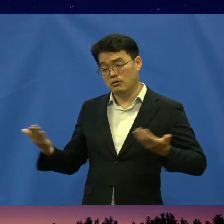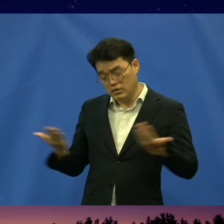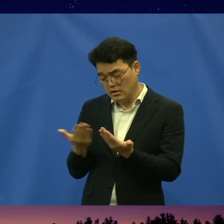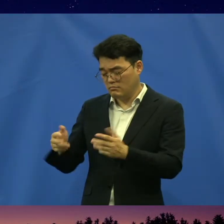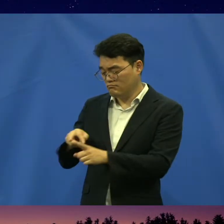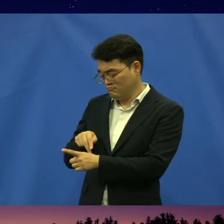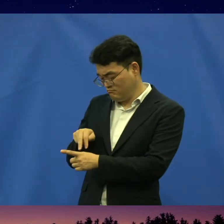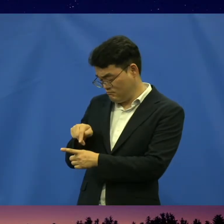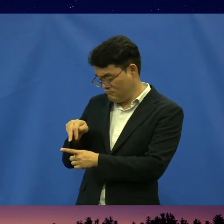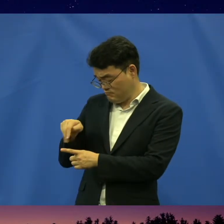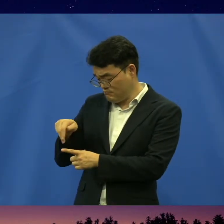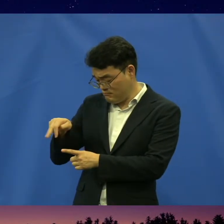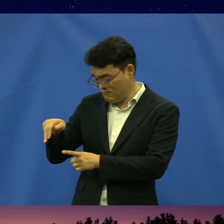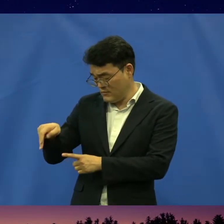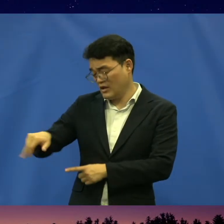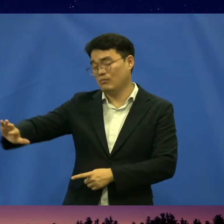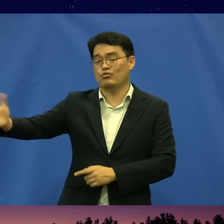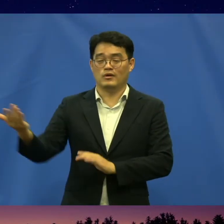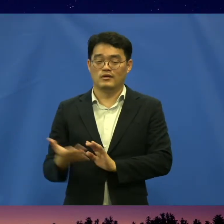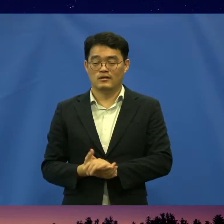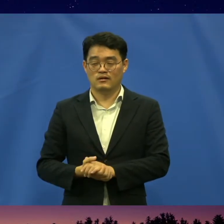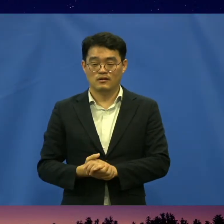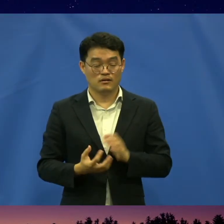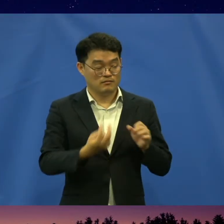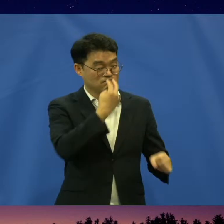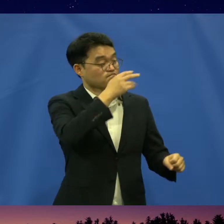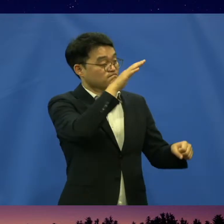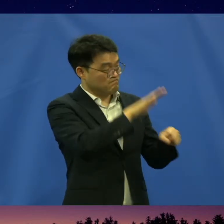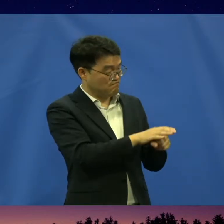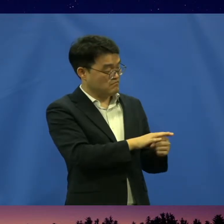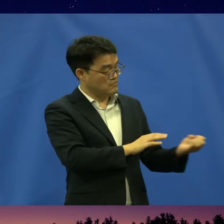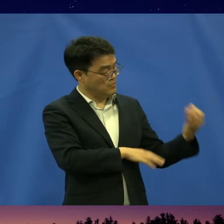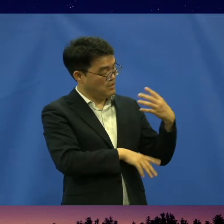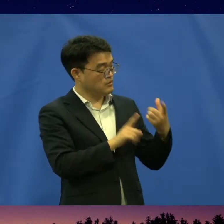황당한 소문에 대해서 특별히 담담하게 대응하세요.